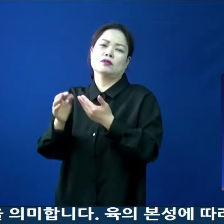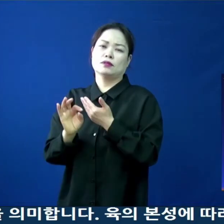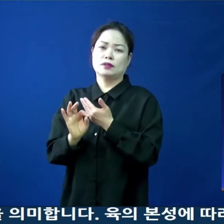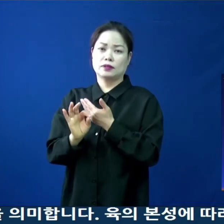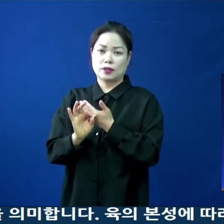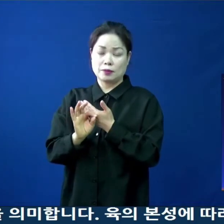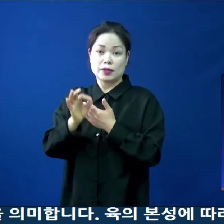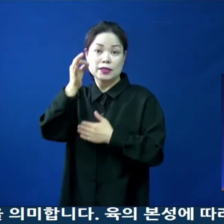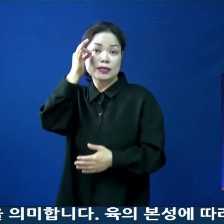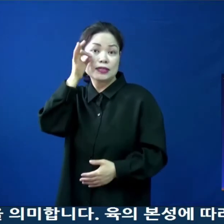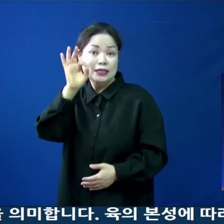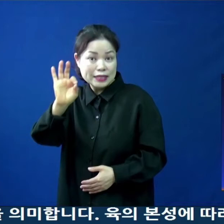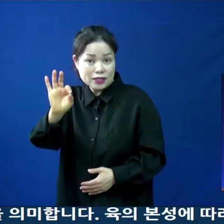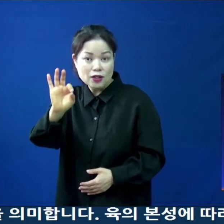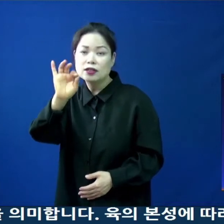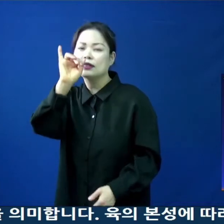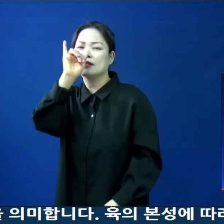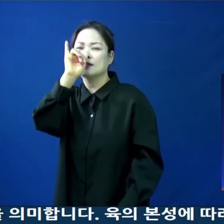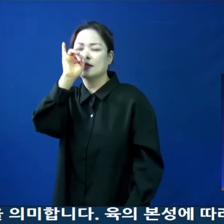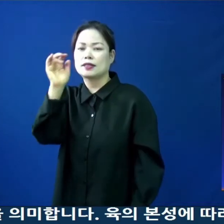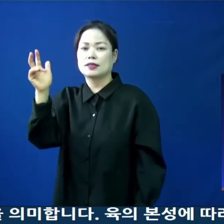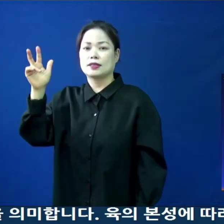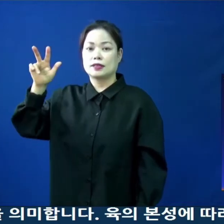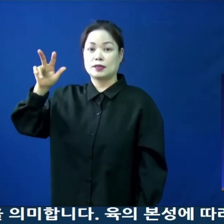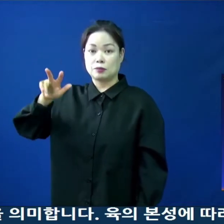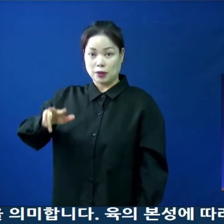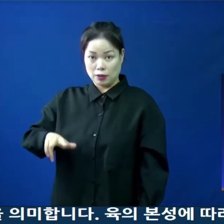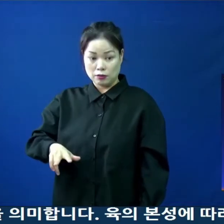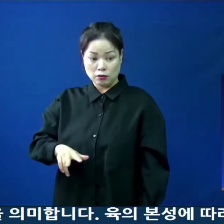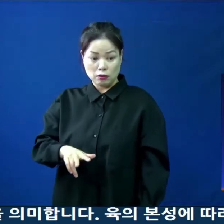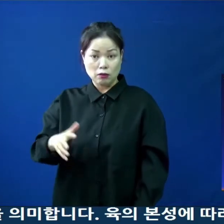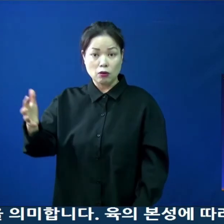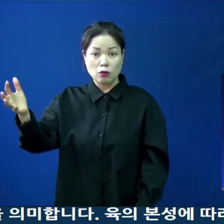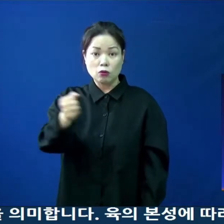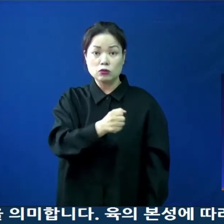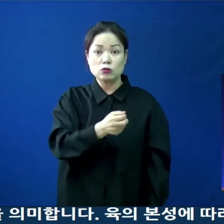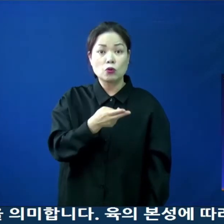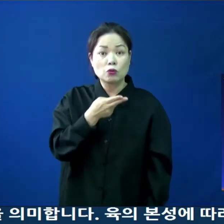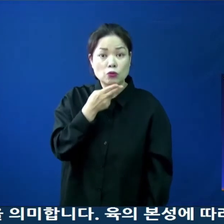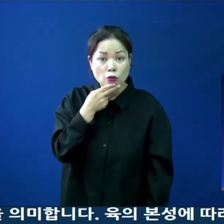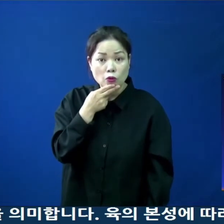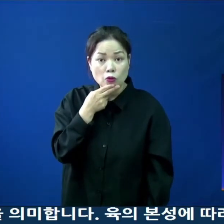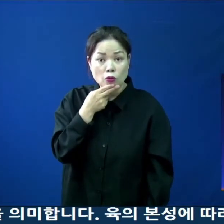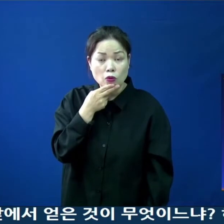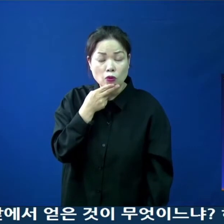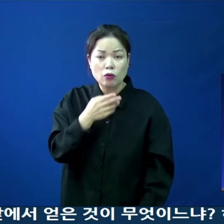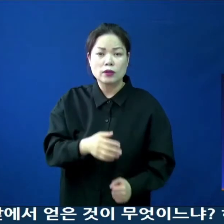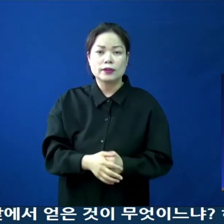얻었다면 인정받을 것이 있었겠지만 얻은 것이 아무것도 없다는 거예요.